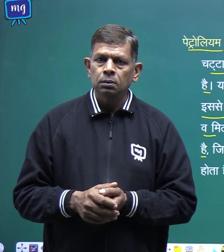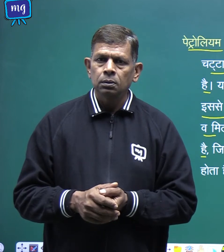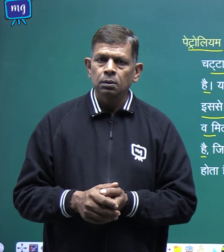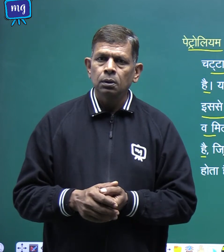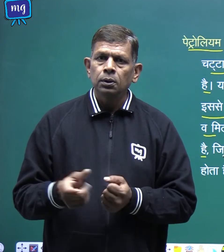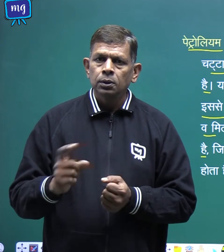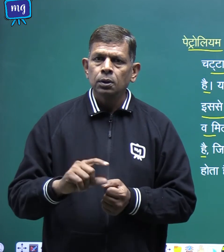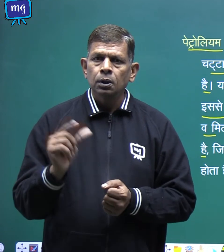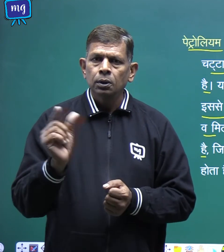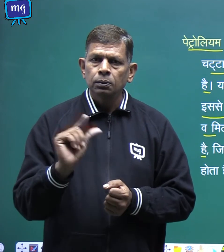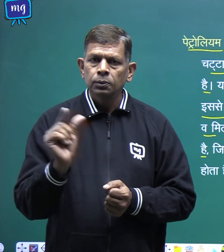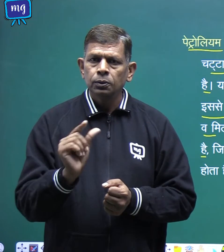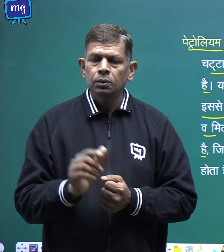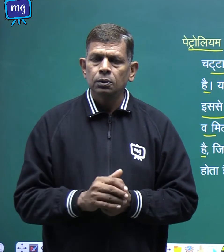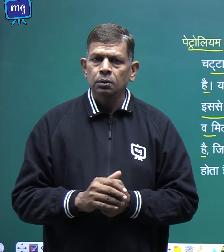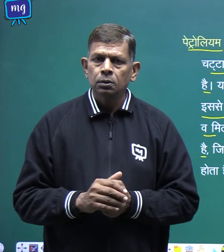जिनका उपयोग